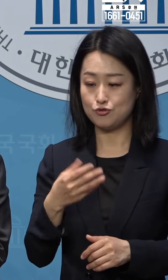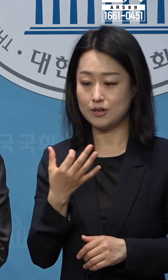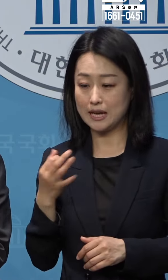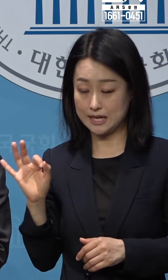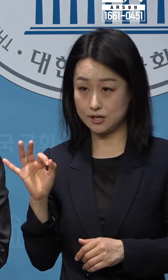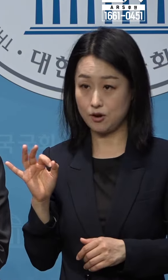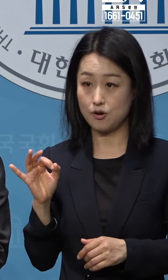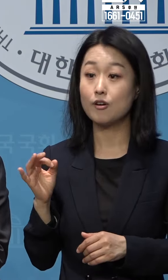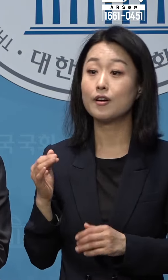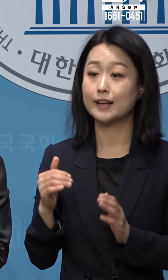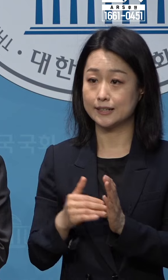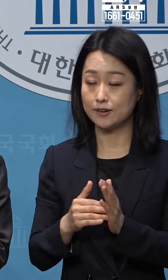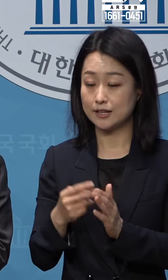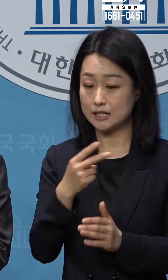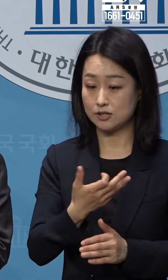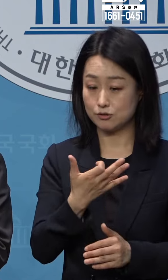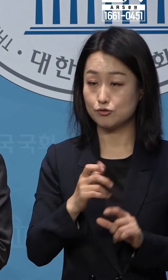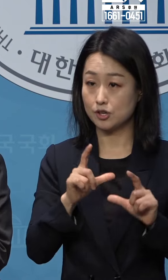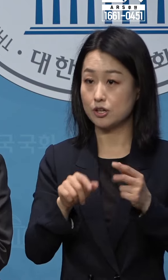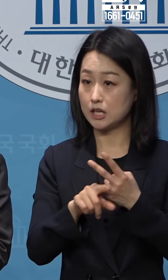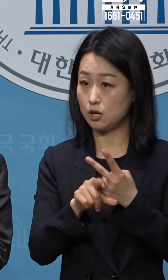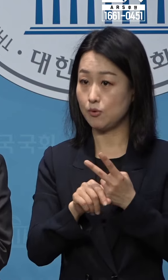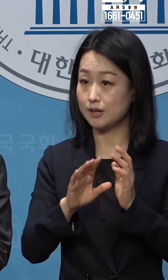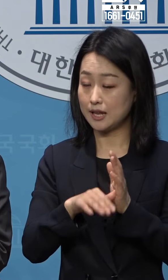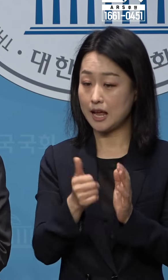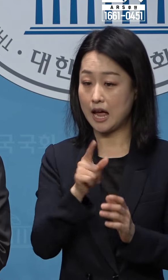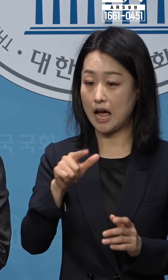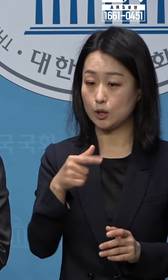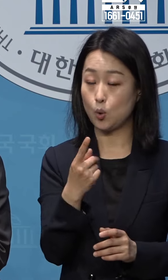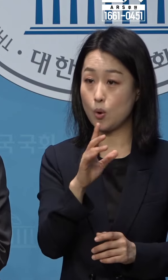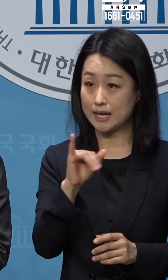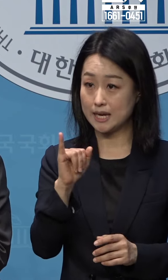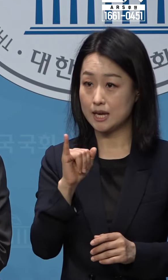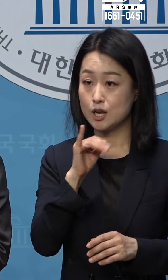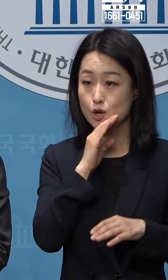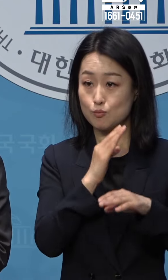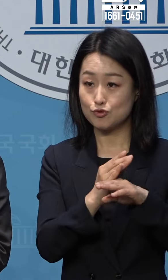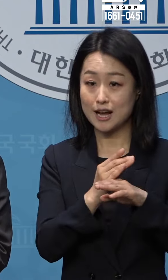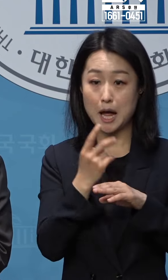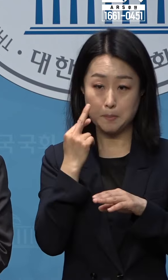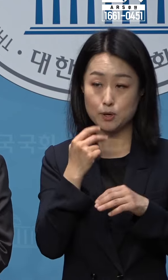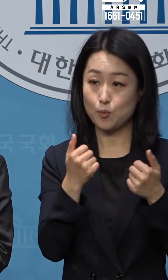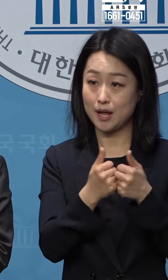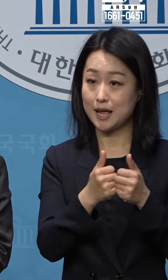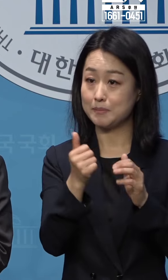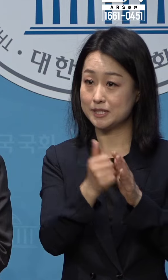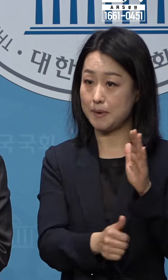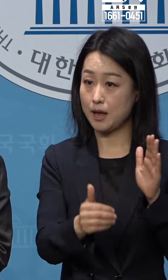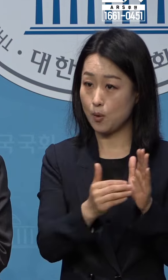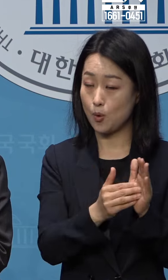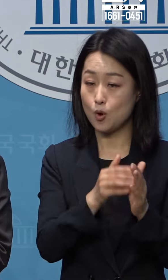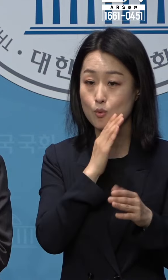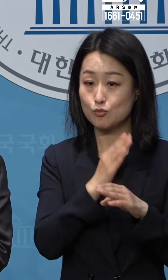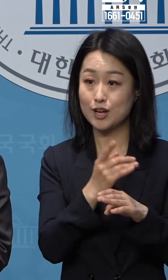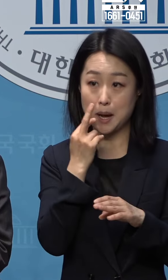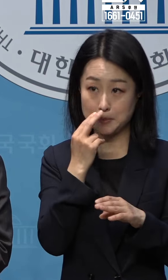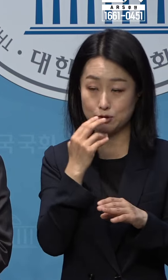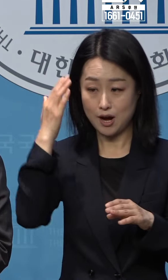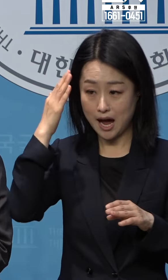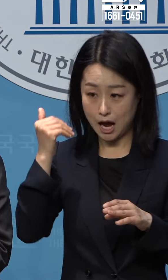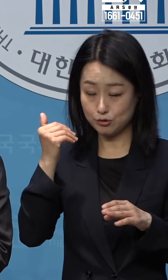그러나 2019년 2월 하노이 북미 정상 회담이 실패로 끝난 이후에 북미 남북간